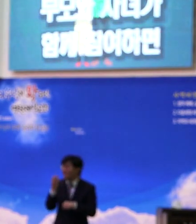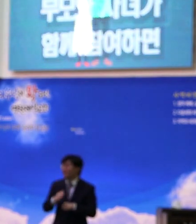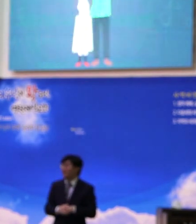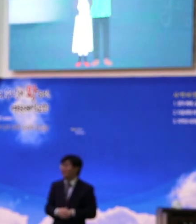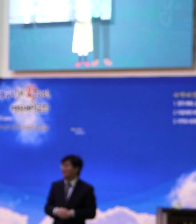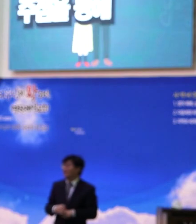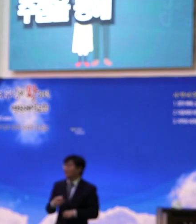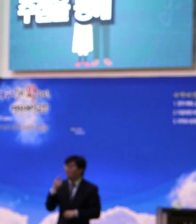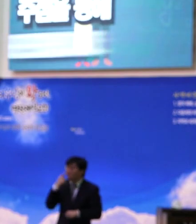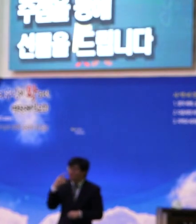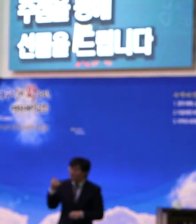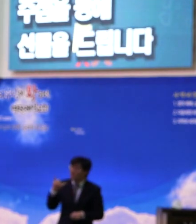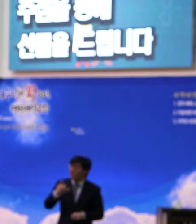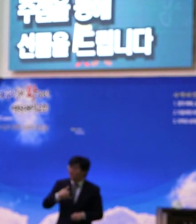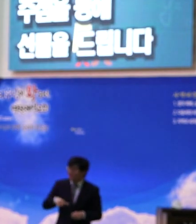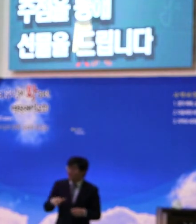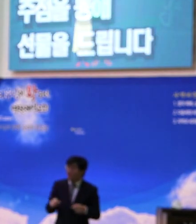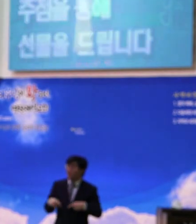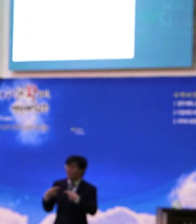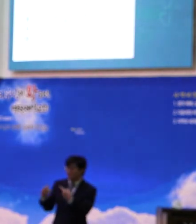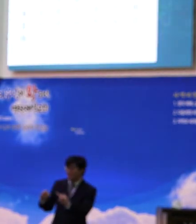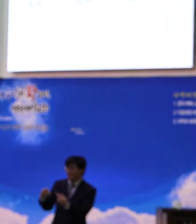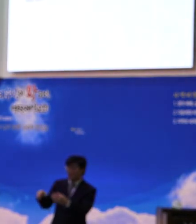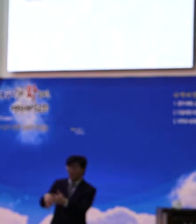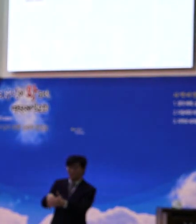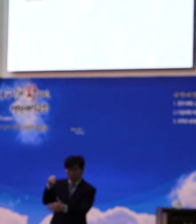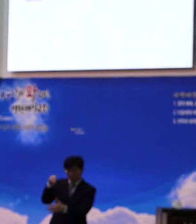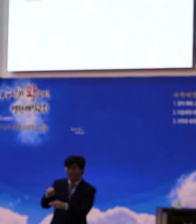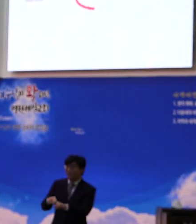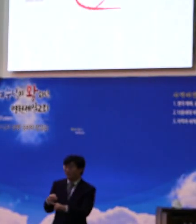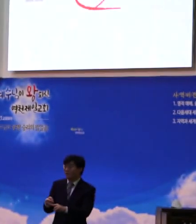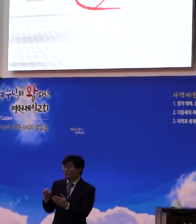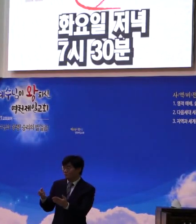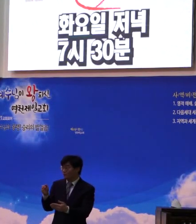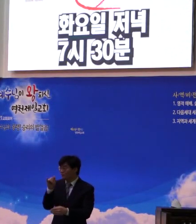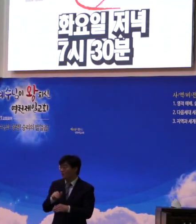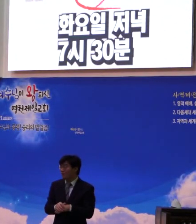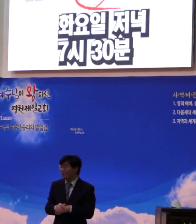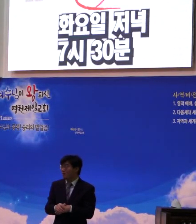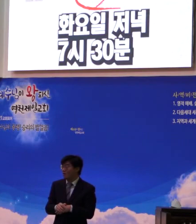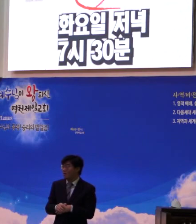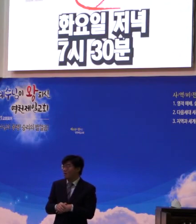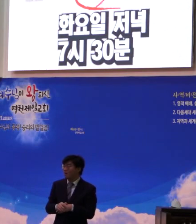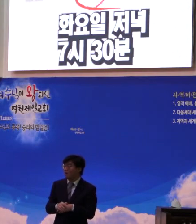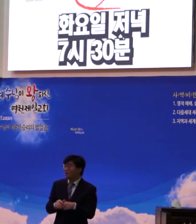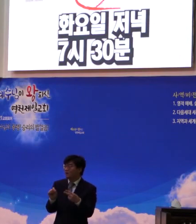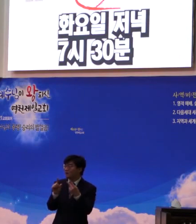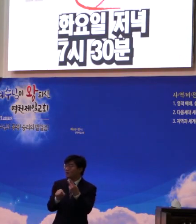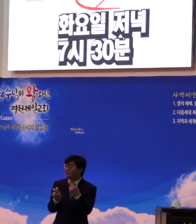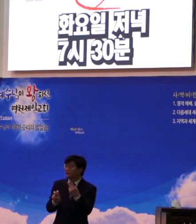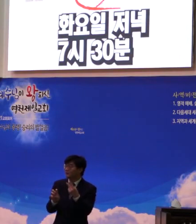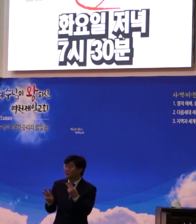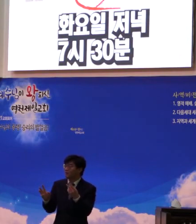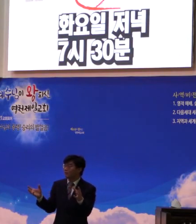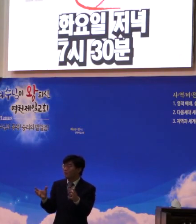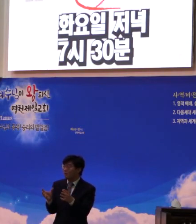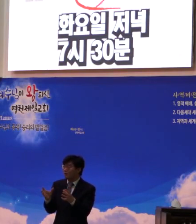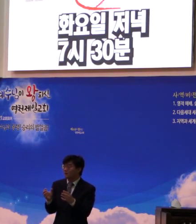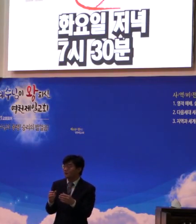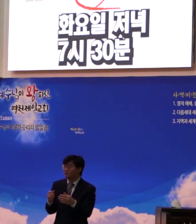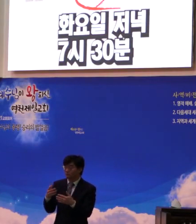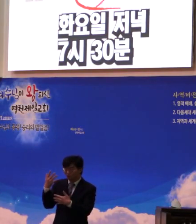참여하면 추첨을 통해 선물도 드립니다. 2월 23일 화요일 저녁 7시 30분에 진행되는 이번 행사는 사전 신청을